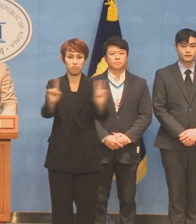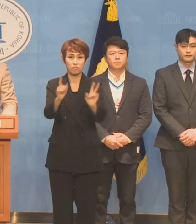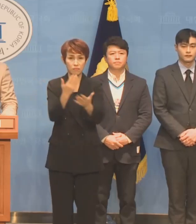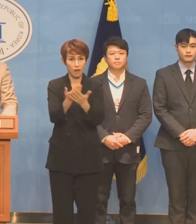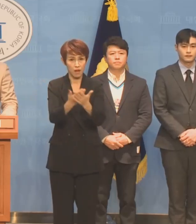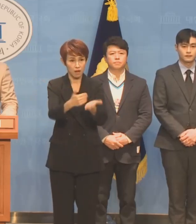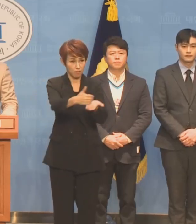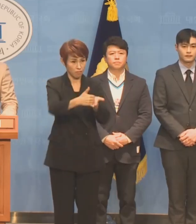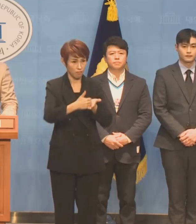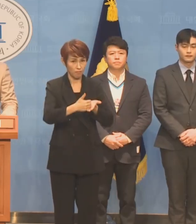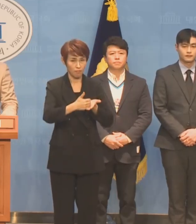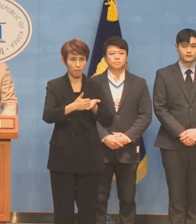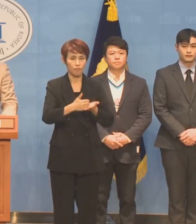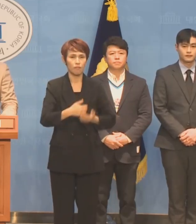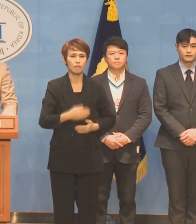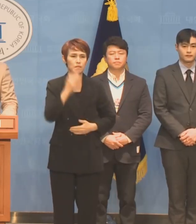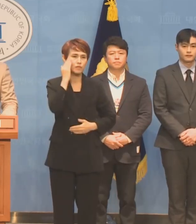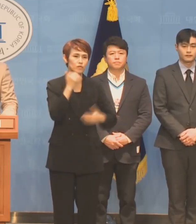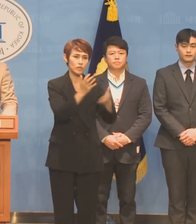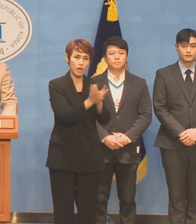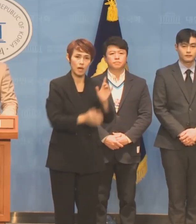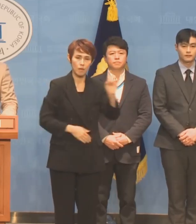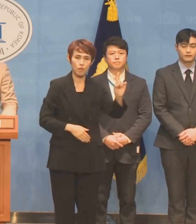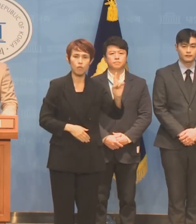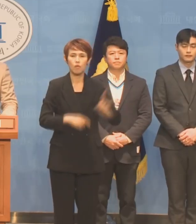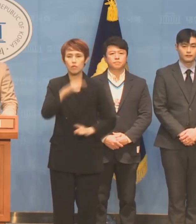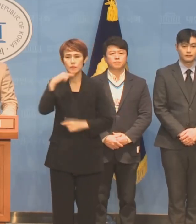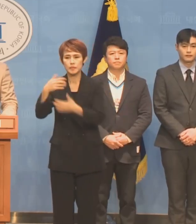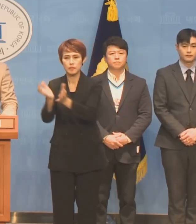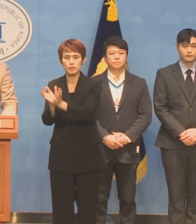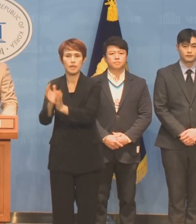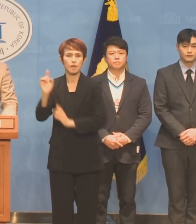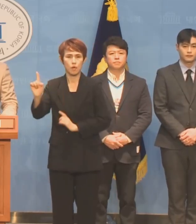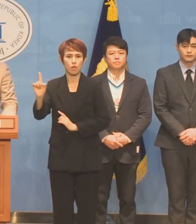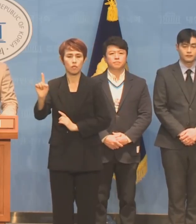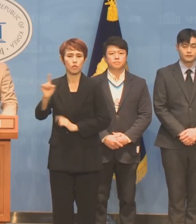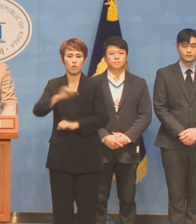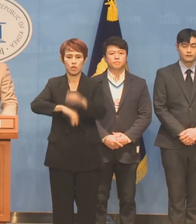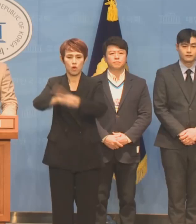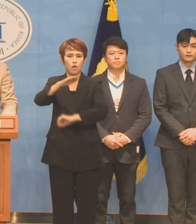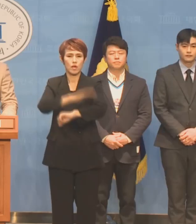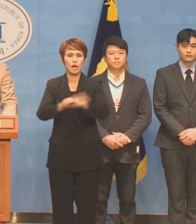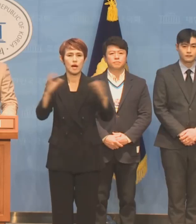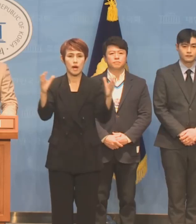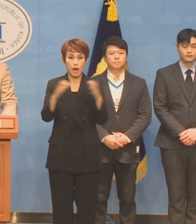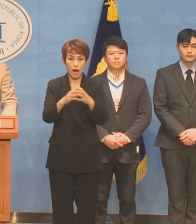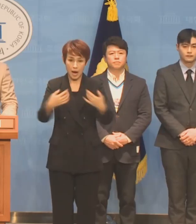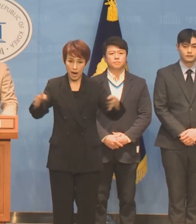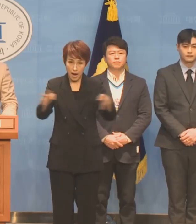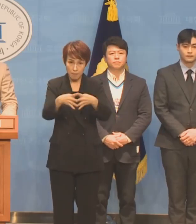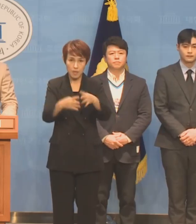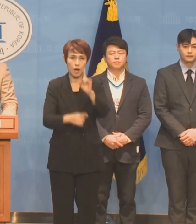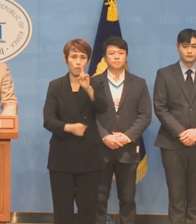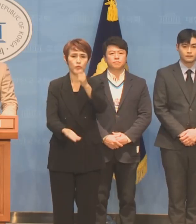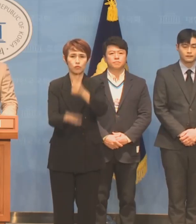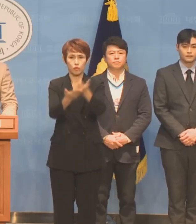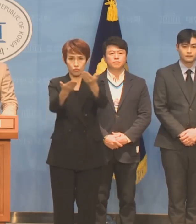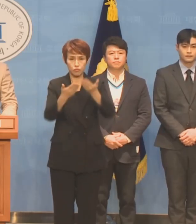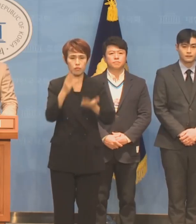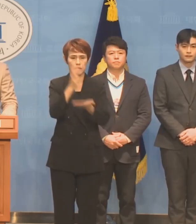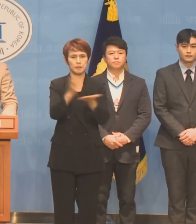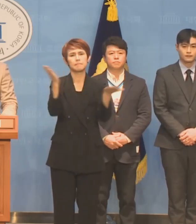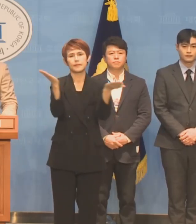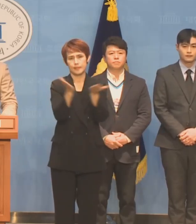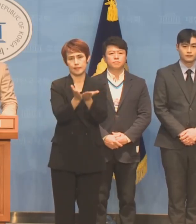있는데 더불어민주당 1명, 국민의힘에서 1명, 그리고 여야 합의로 1명을 추천함이 법의 목적에